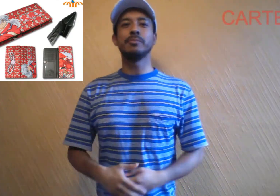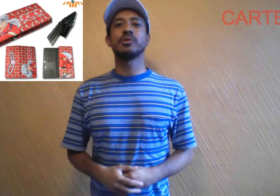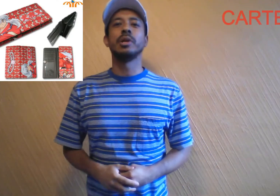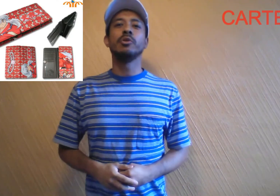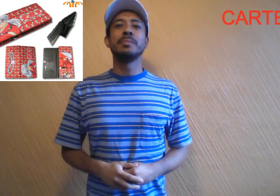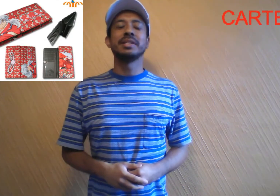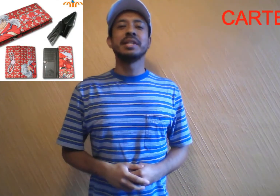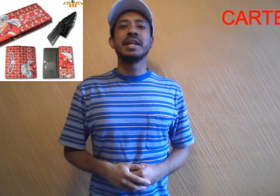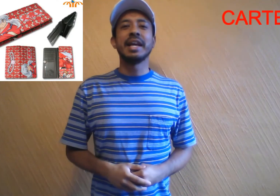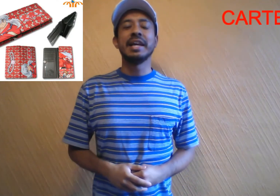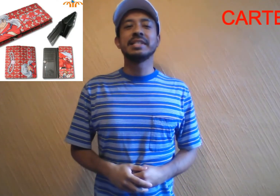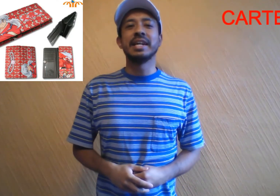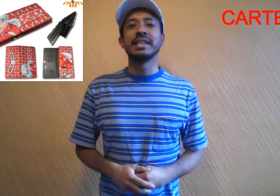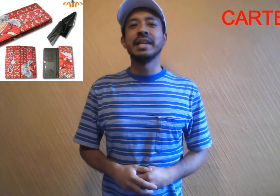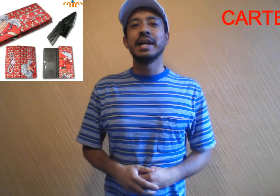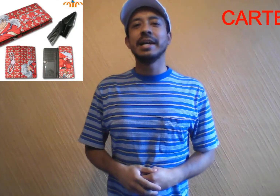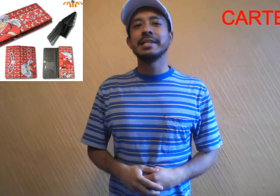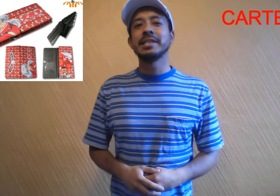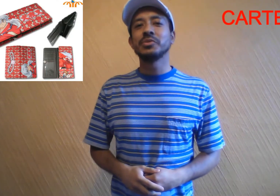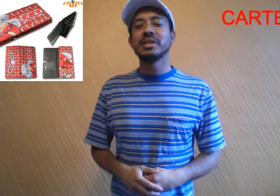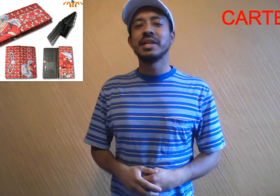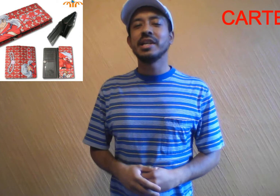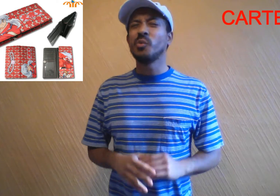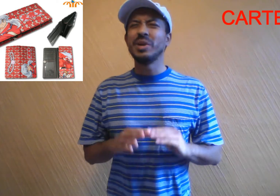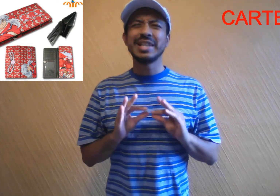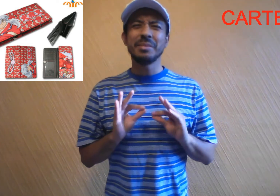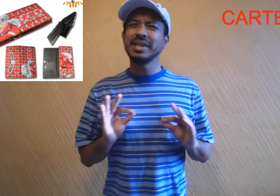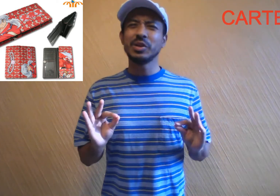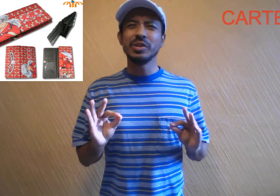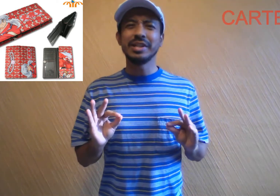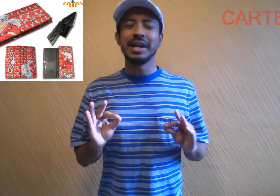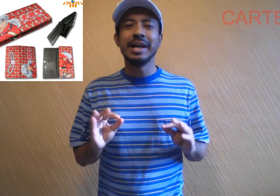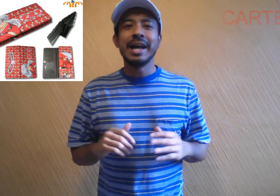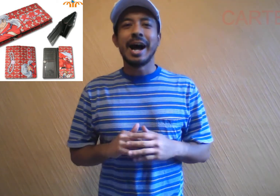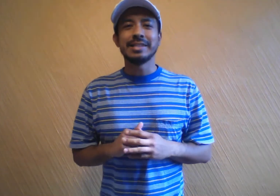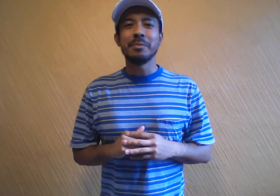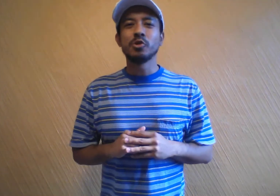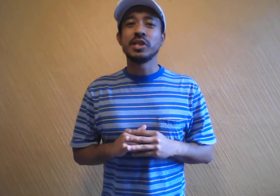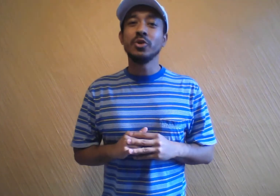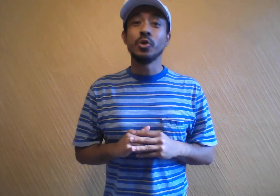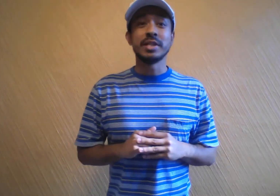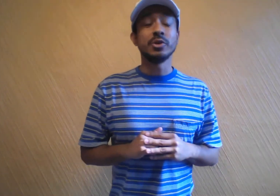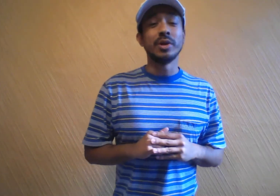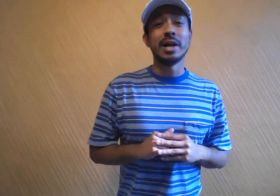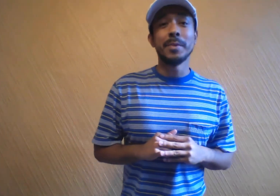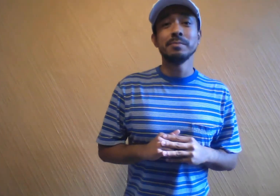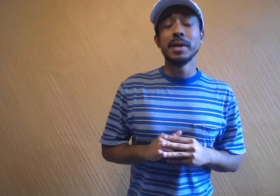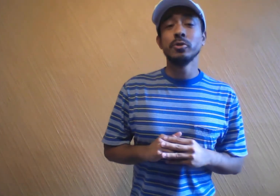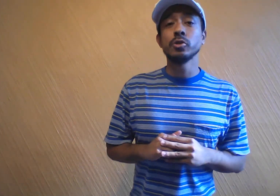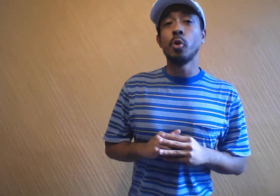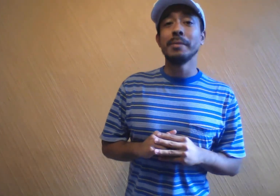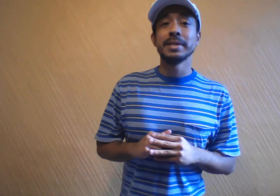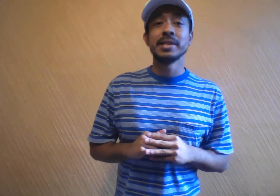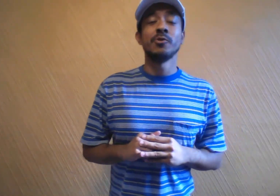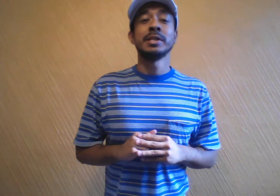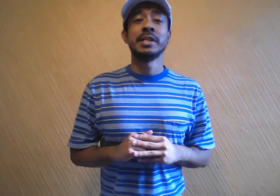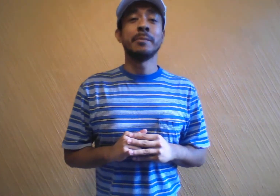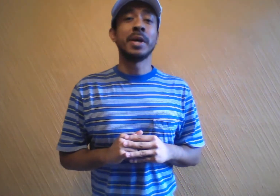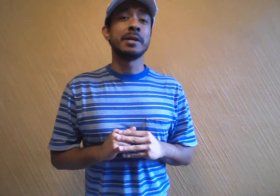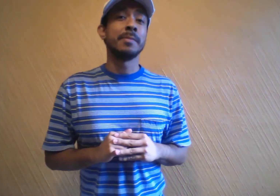pasemos con la última seña, que es cartera. Esta es una seña completamente icónica. Hacemos 5 y 5 en ambas manos, o a veces lo hacen en B y B